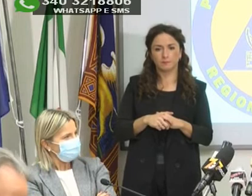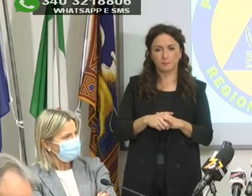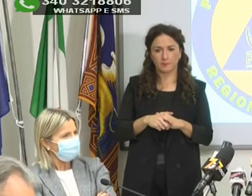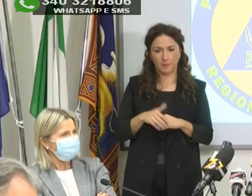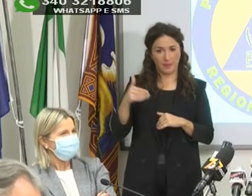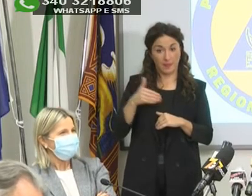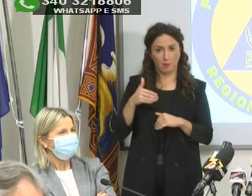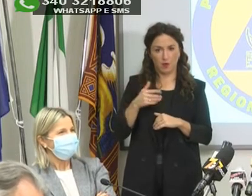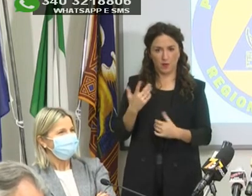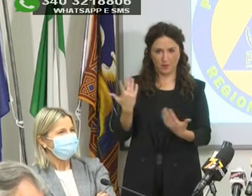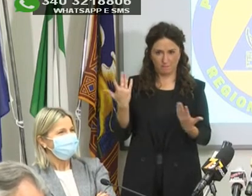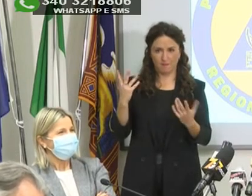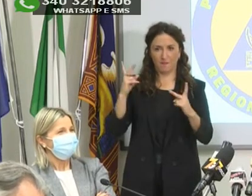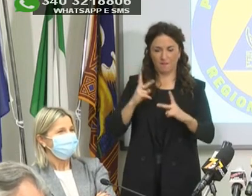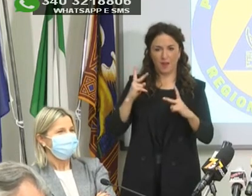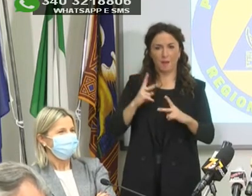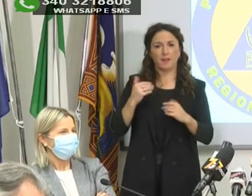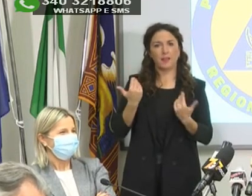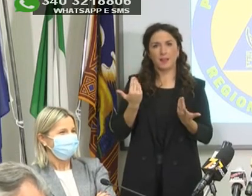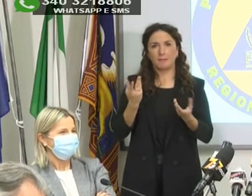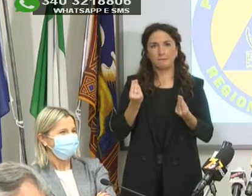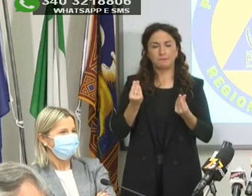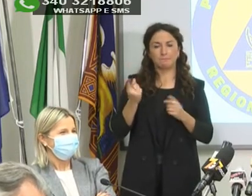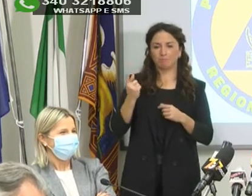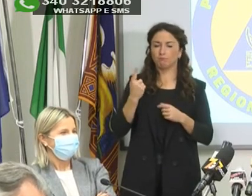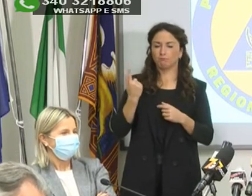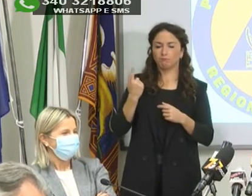ma Napoleone era veramente una, come si dice, era